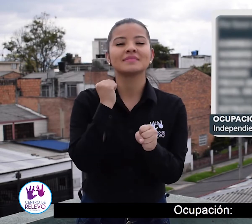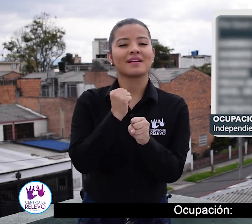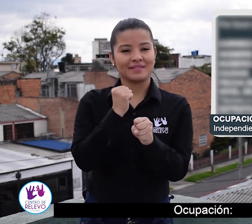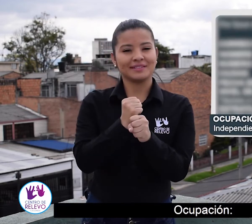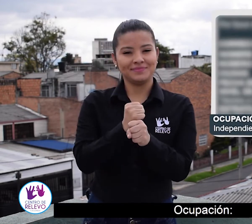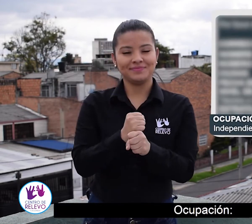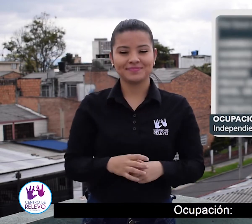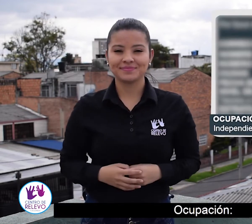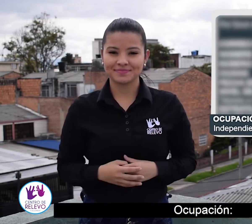Ocupación.